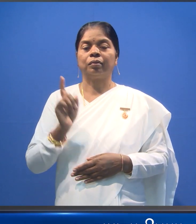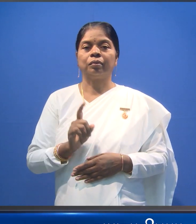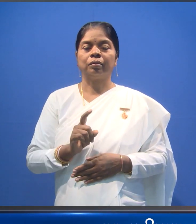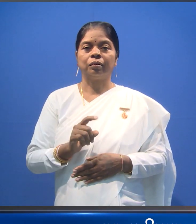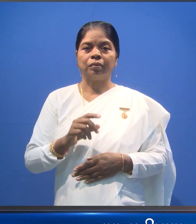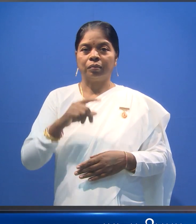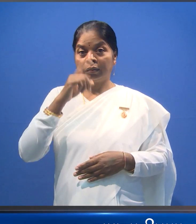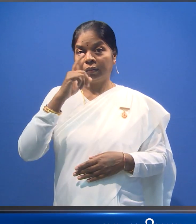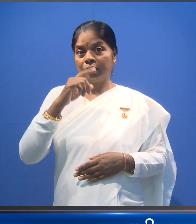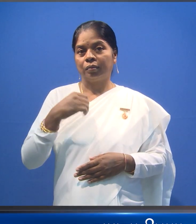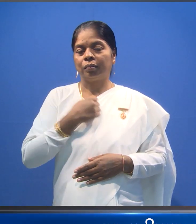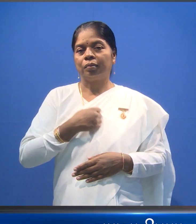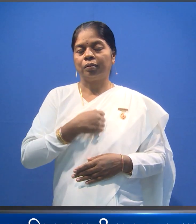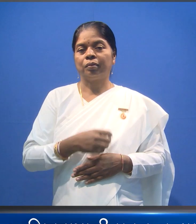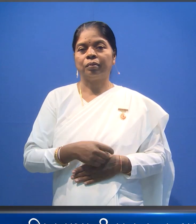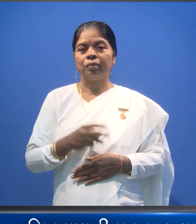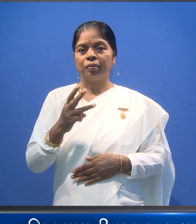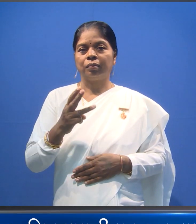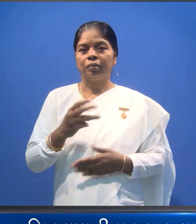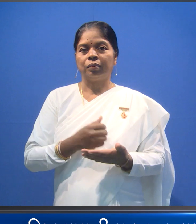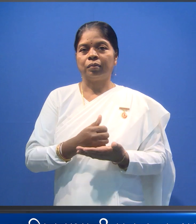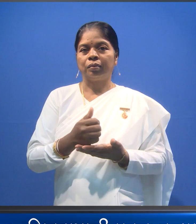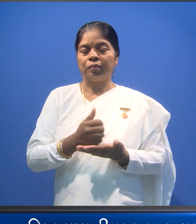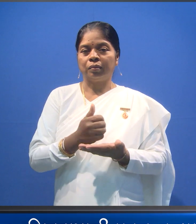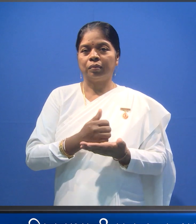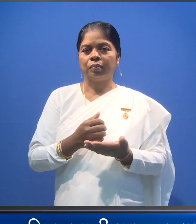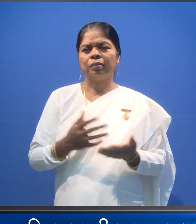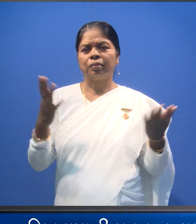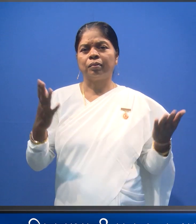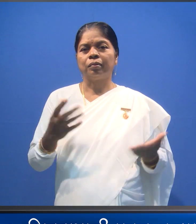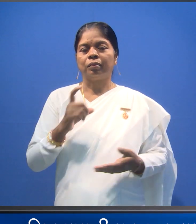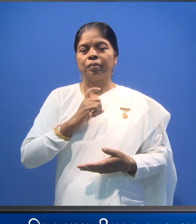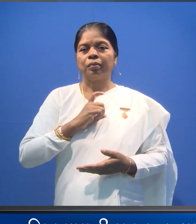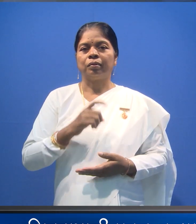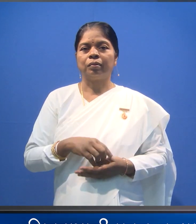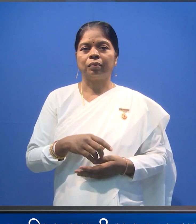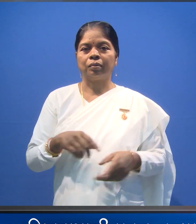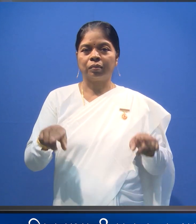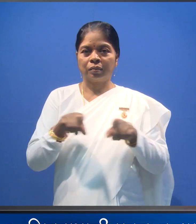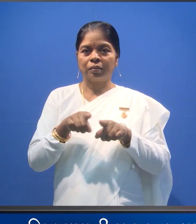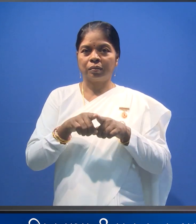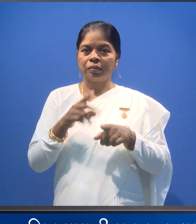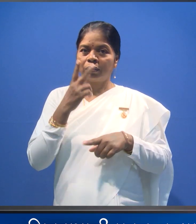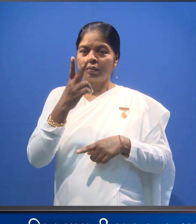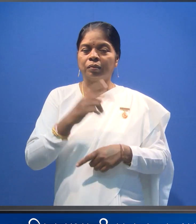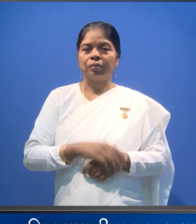2. निरहंकारी भावना. 3. शिकण्याची प्रबळ इच्छा. 4. समानतेचा